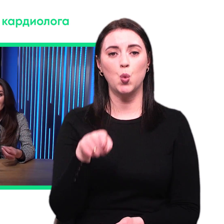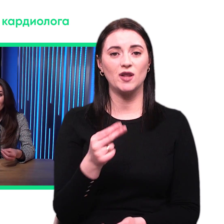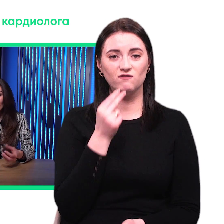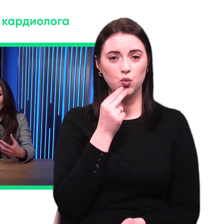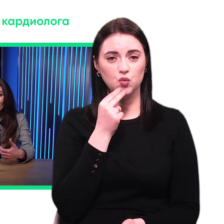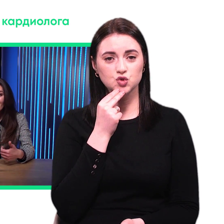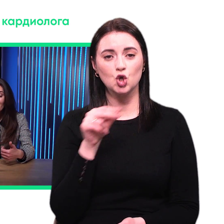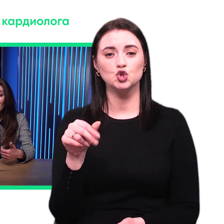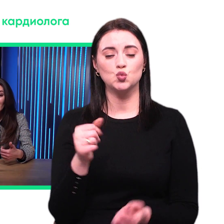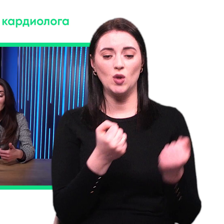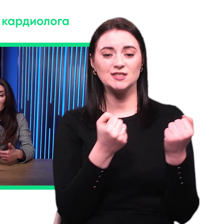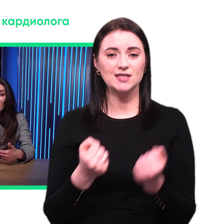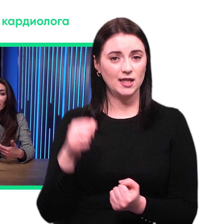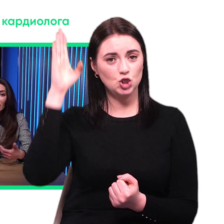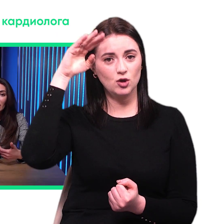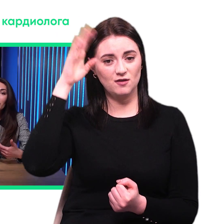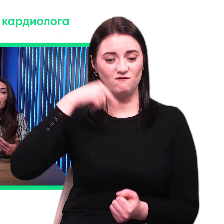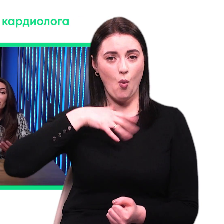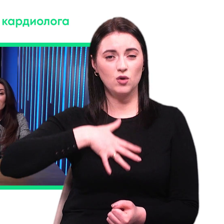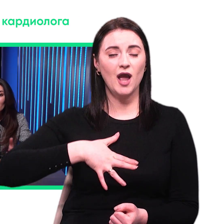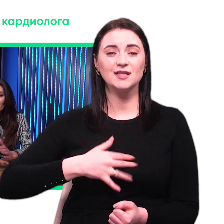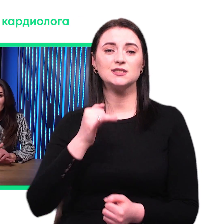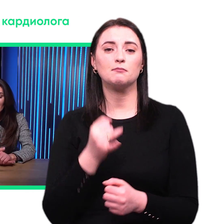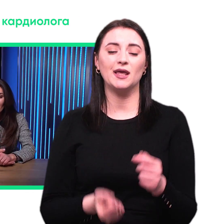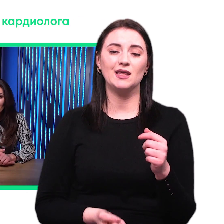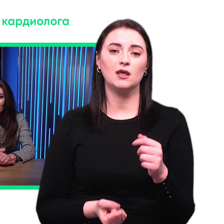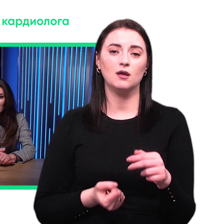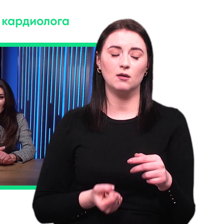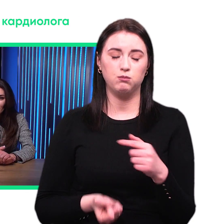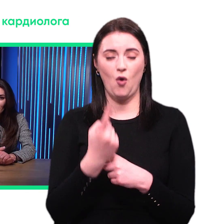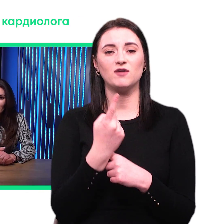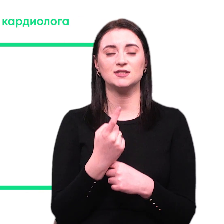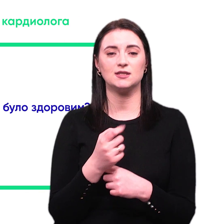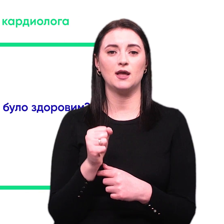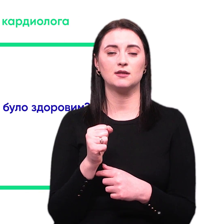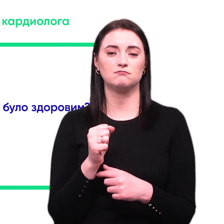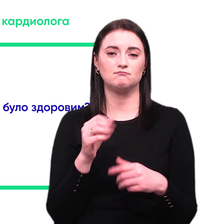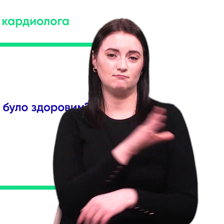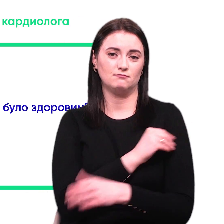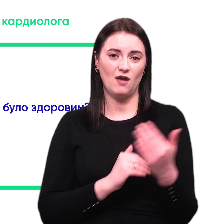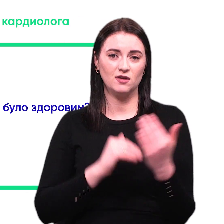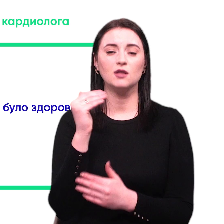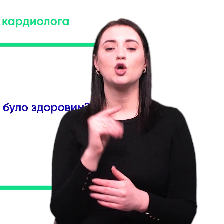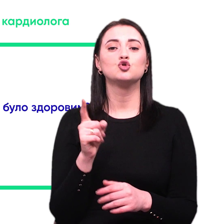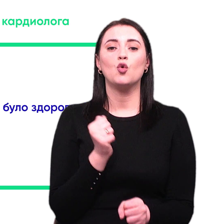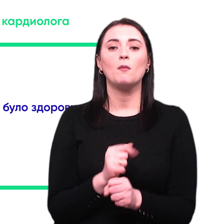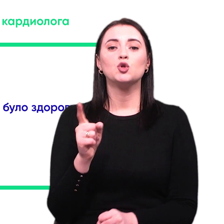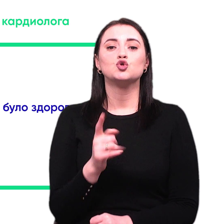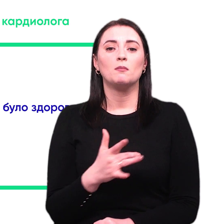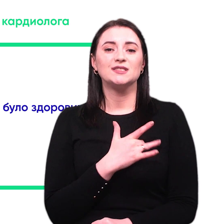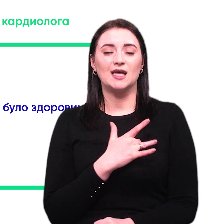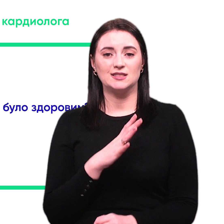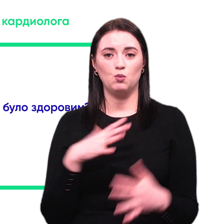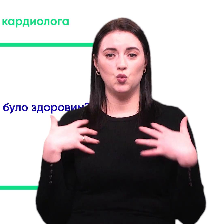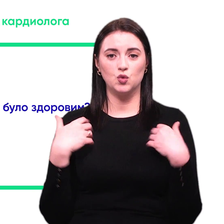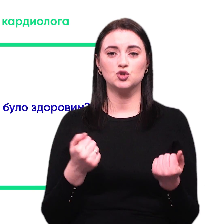соль задерживает жидкость в организме и провоцирует артериальную гипертензию. Що робити, щоб серце було здоровим? Чи